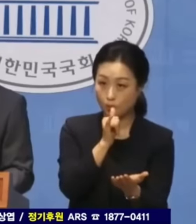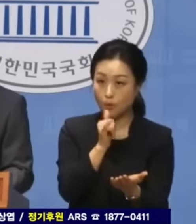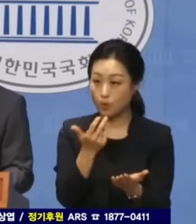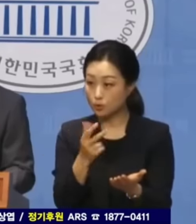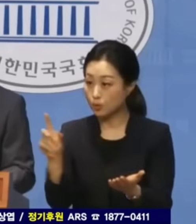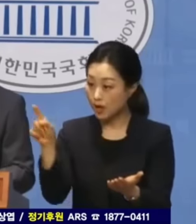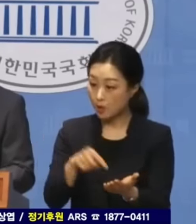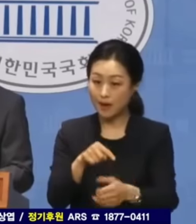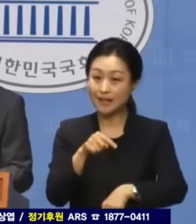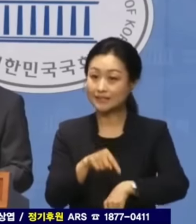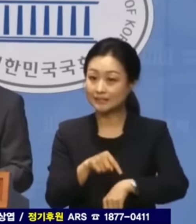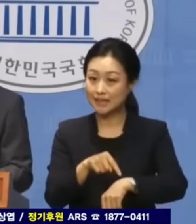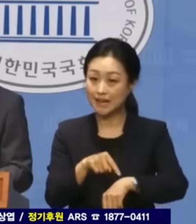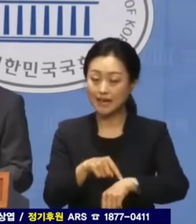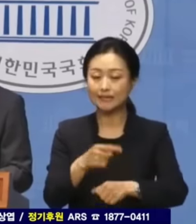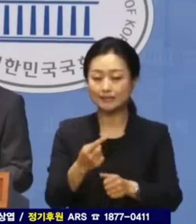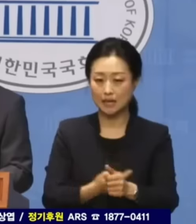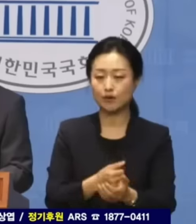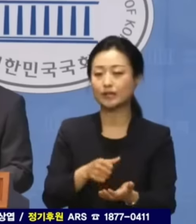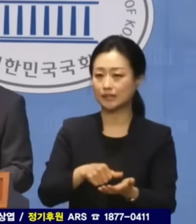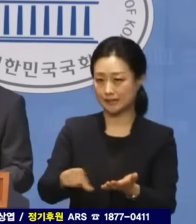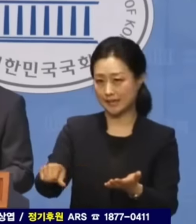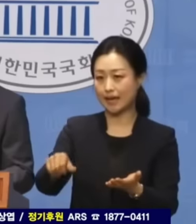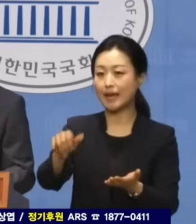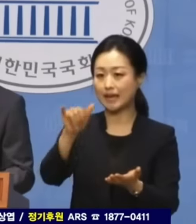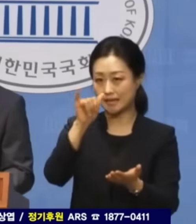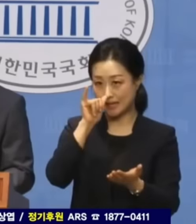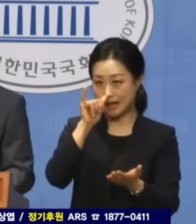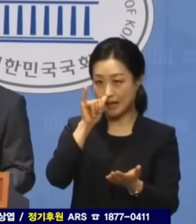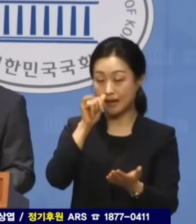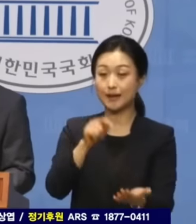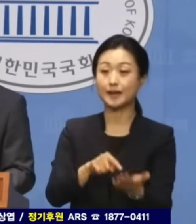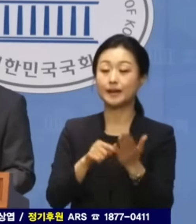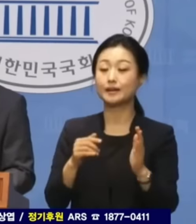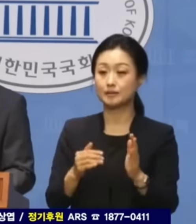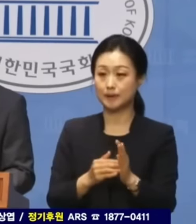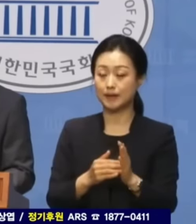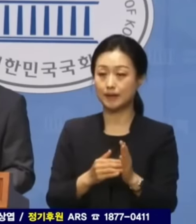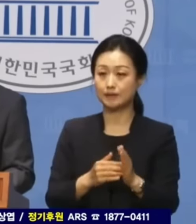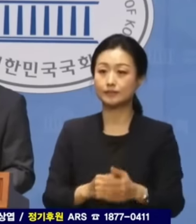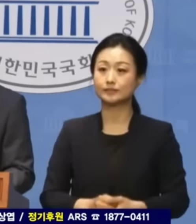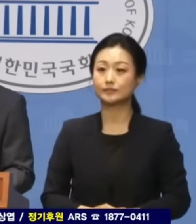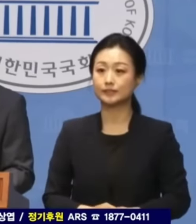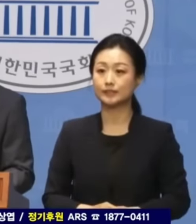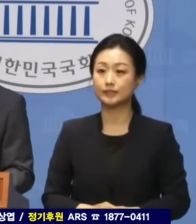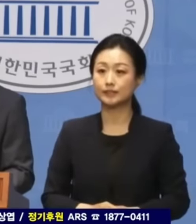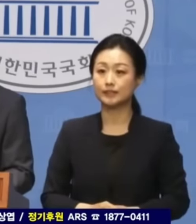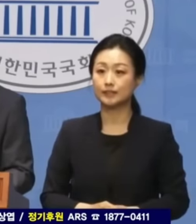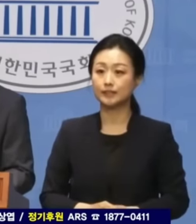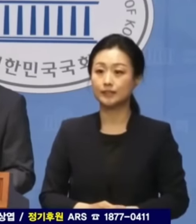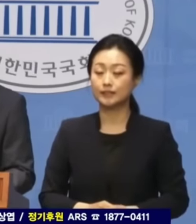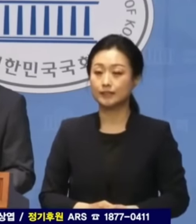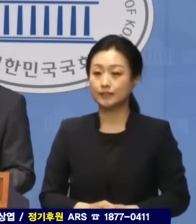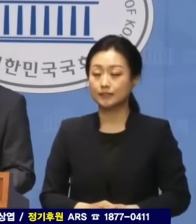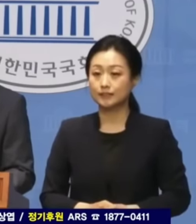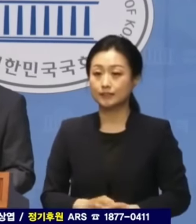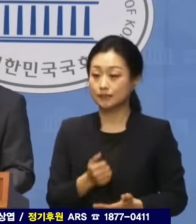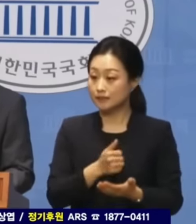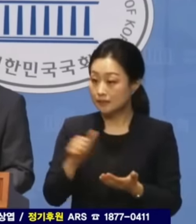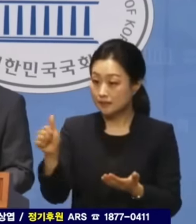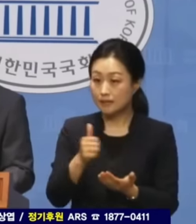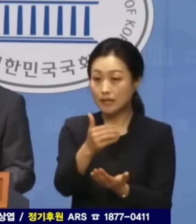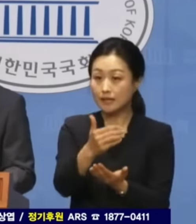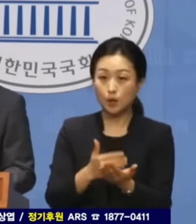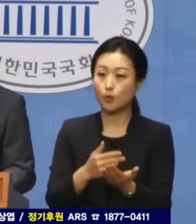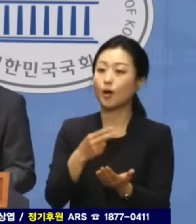돌아온 환소 시각은 기록에서 삭제된다라는 것이 그 취지였습니다. 즉 사실상 출정